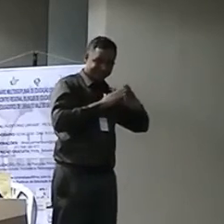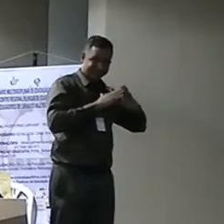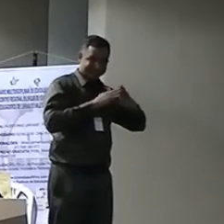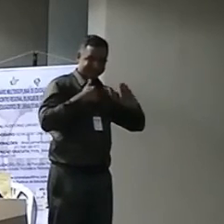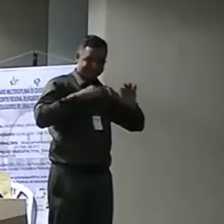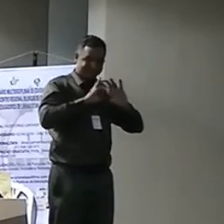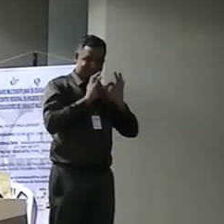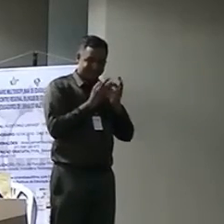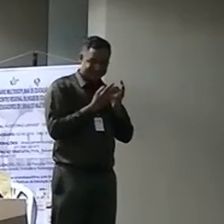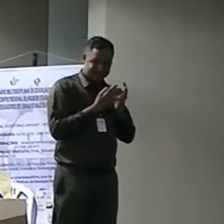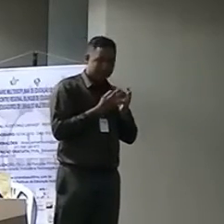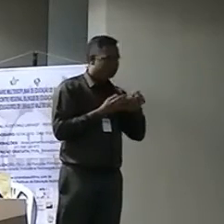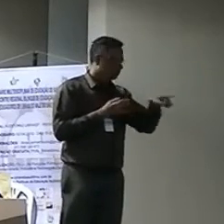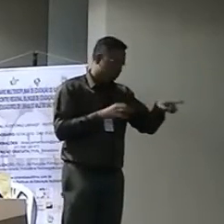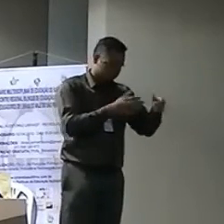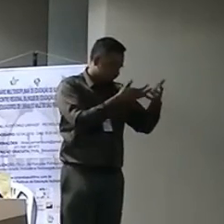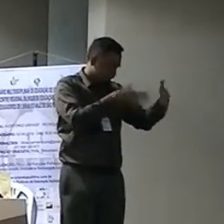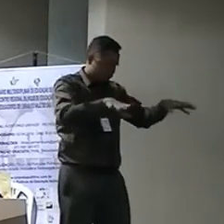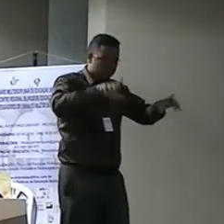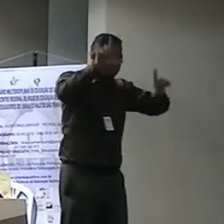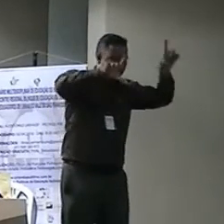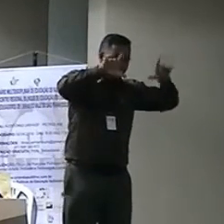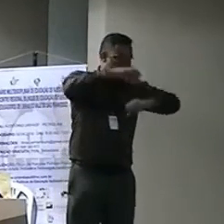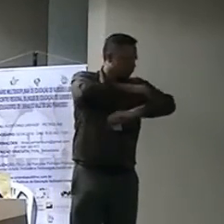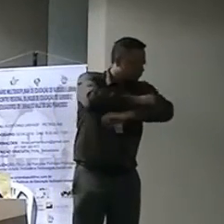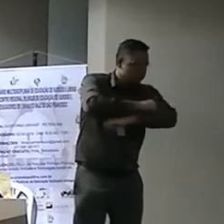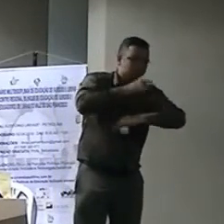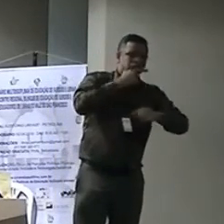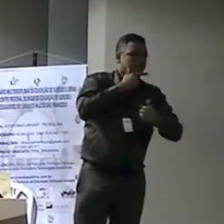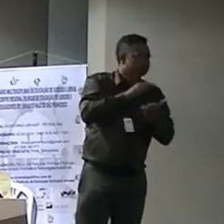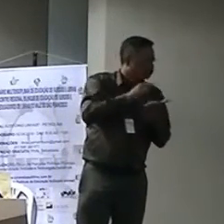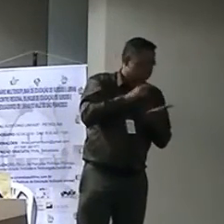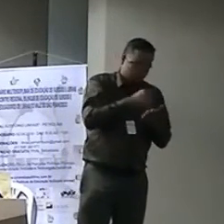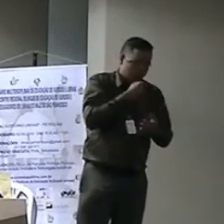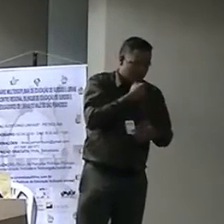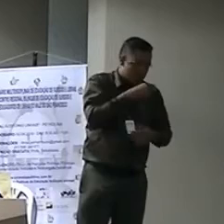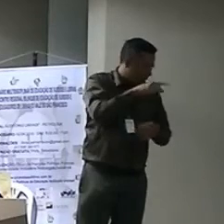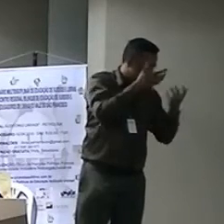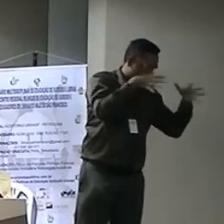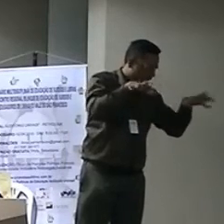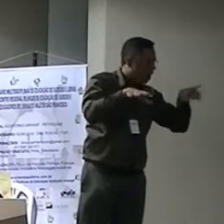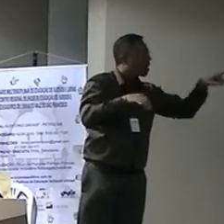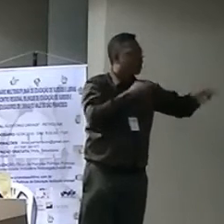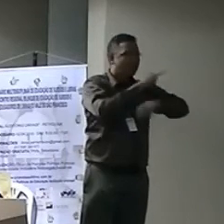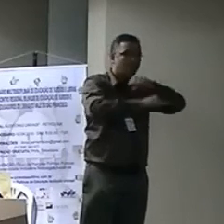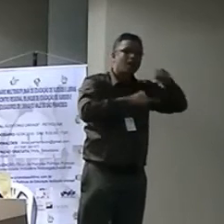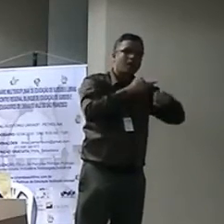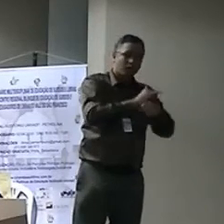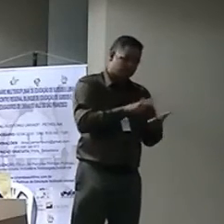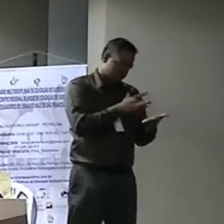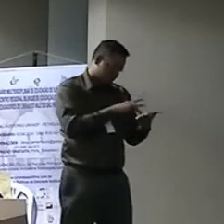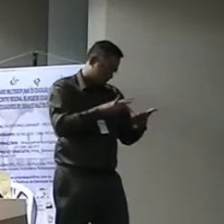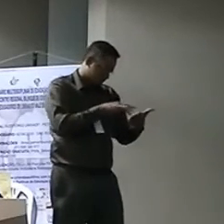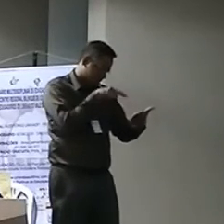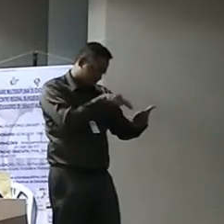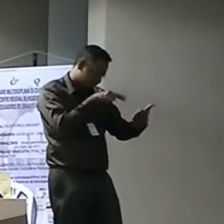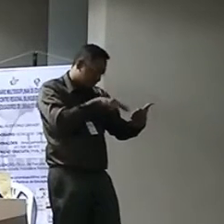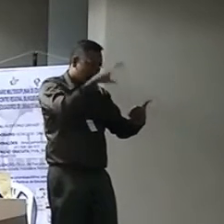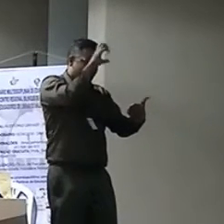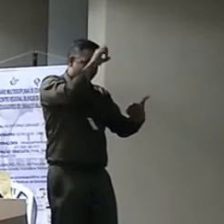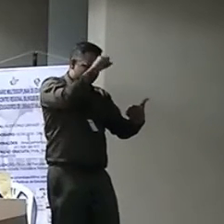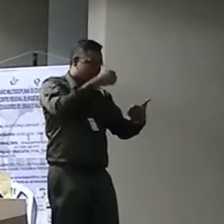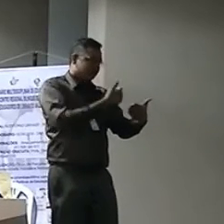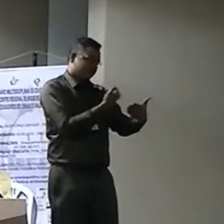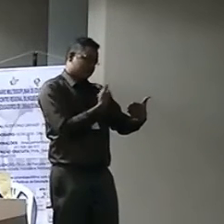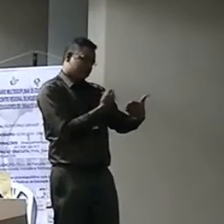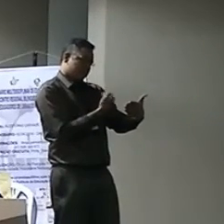tudo bem, você não quer assistir o jornal, então pega na internet a reportagem. Né? Tem muitas